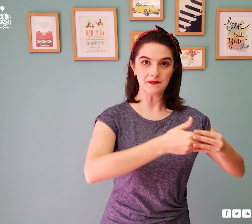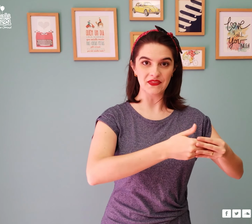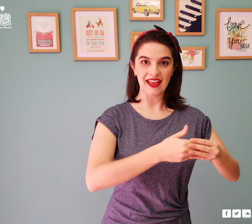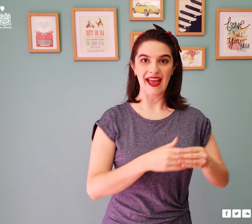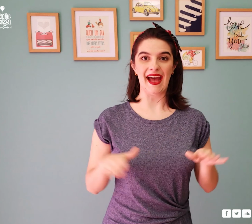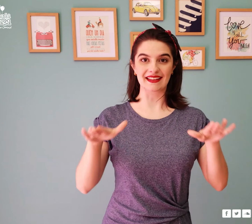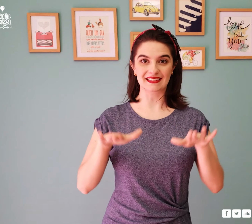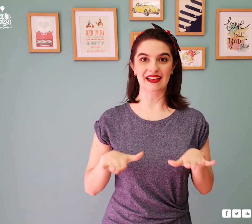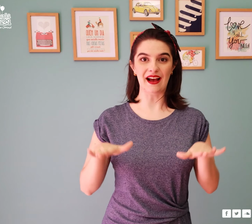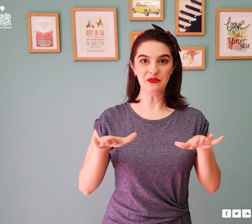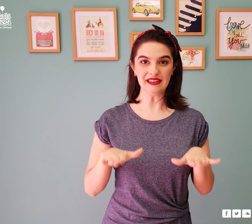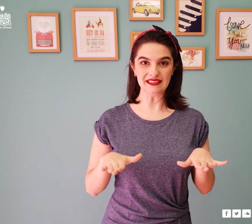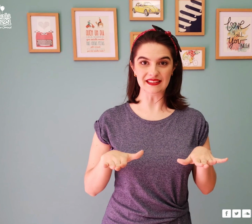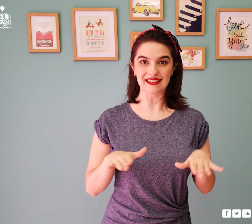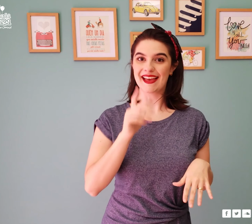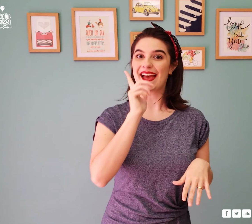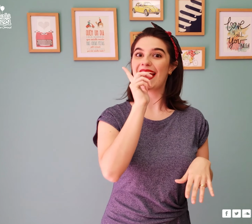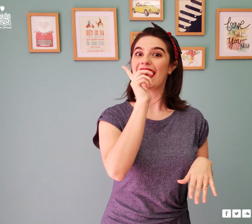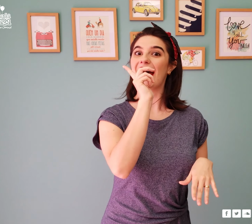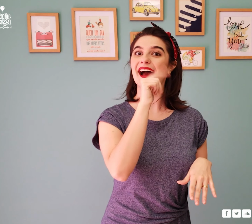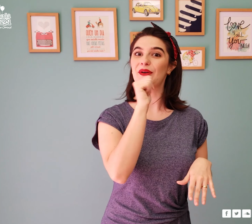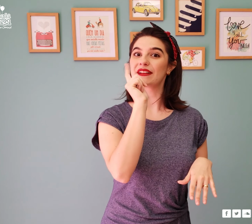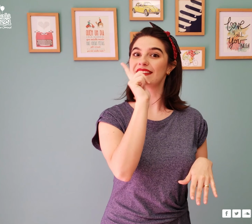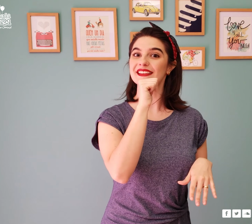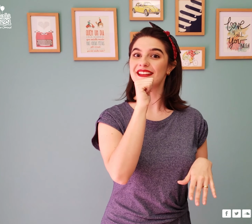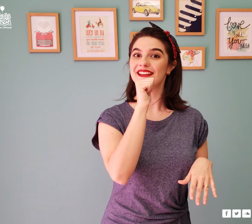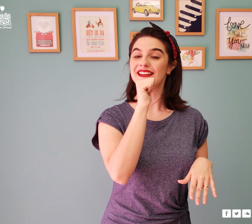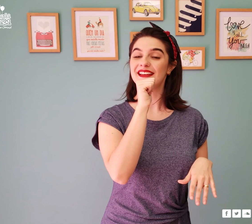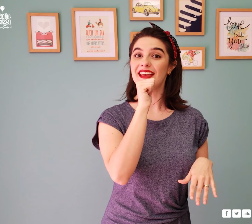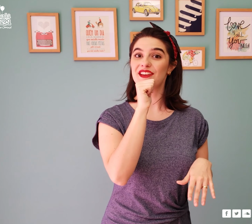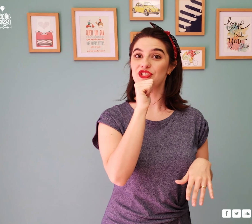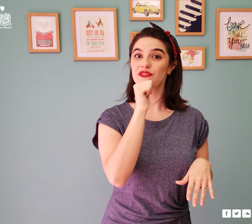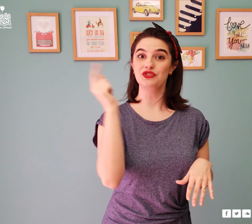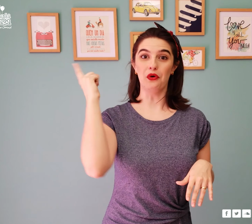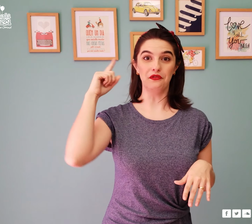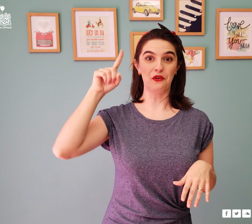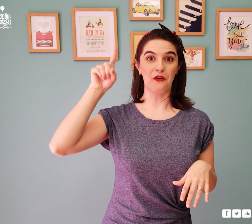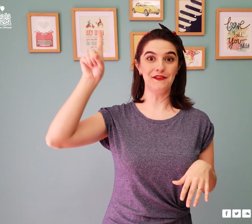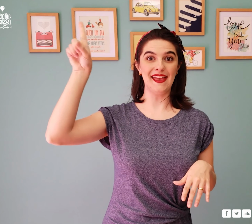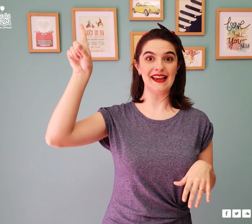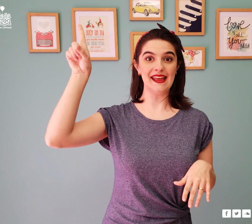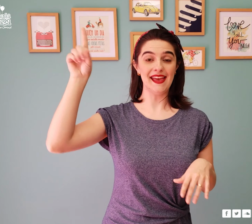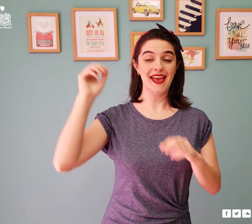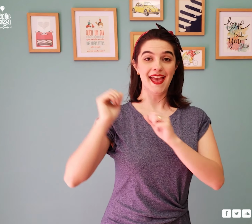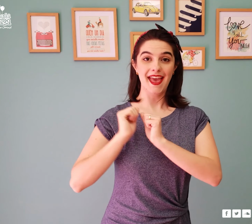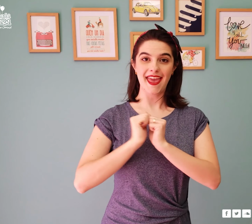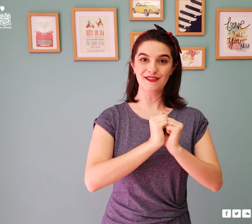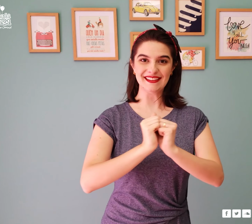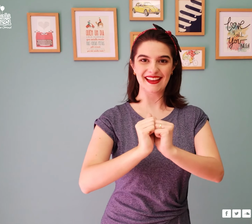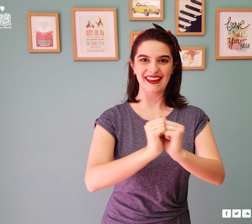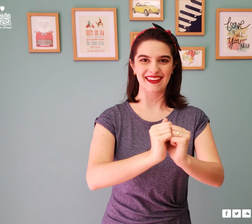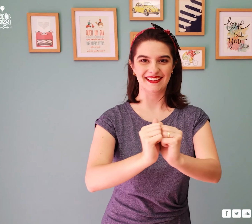às calmas águas. E aí a gente faz de novo. Com ele eu andarei.